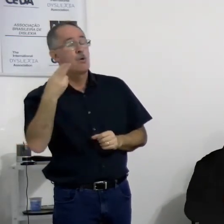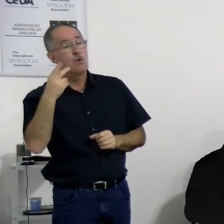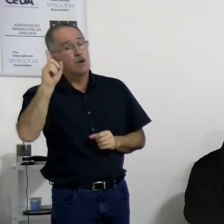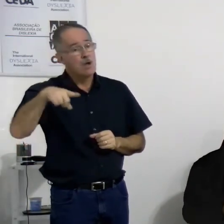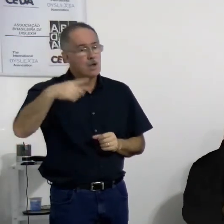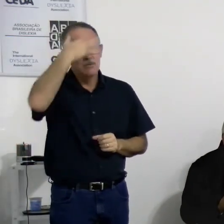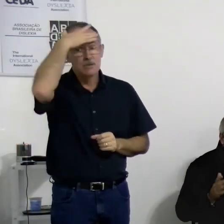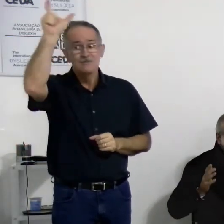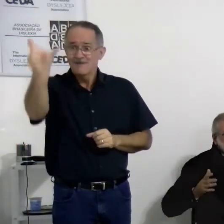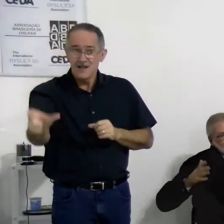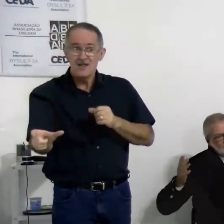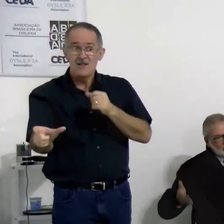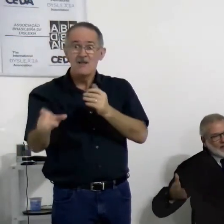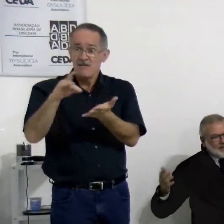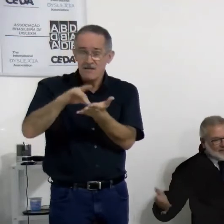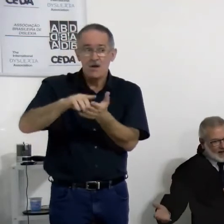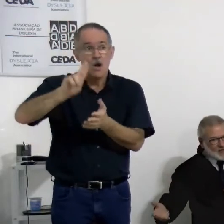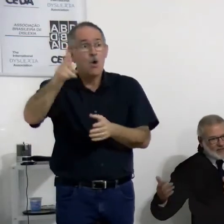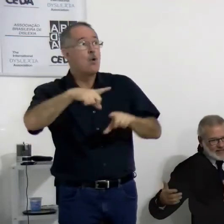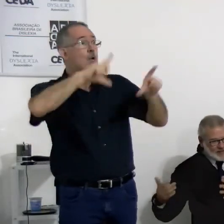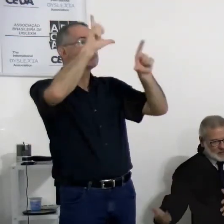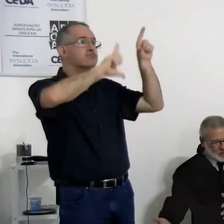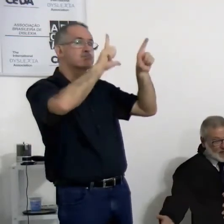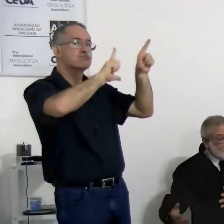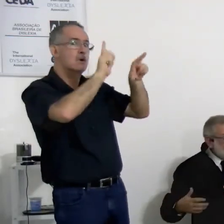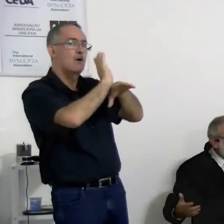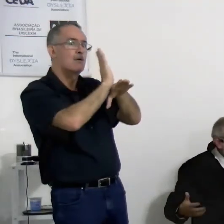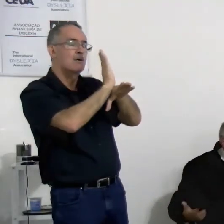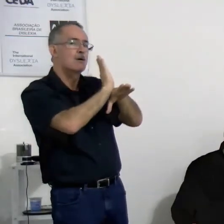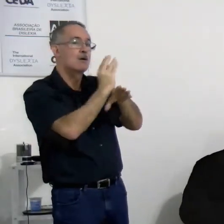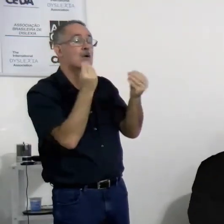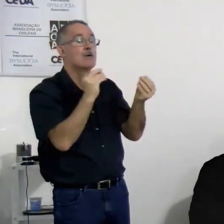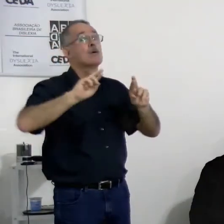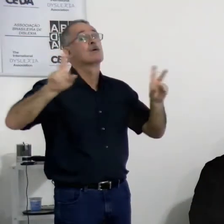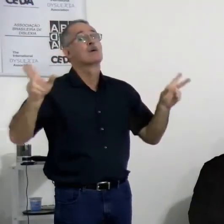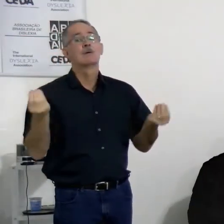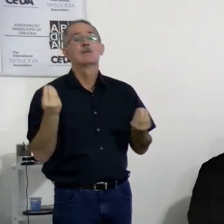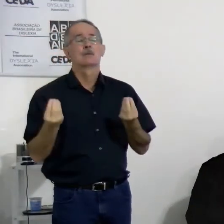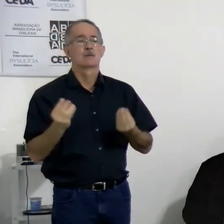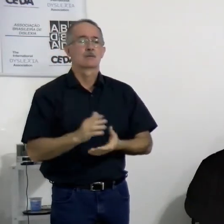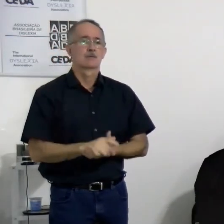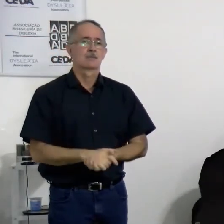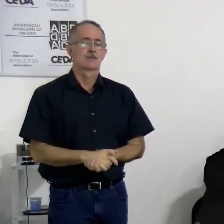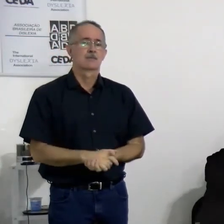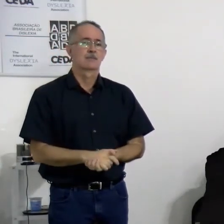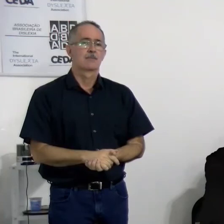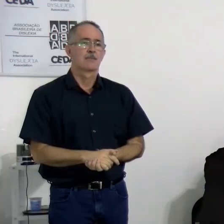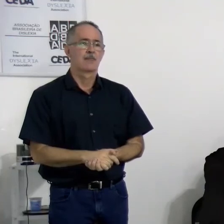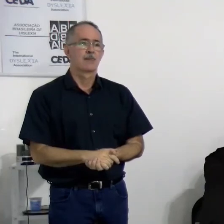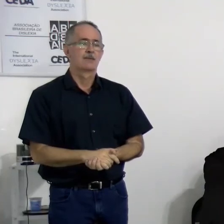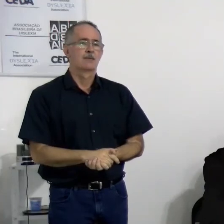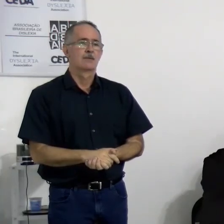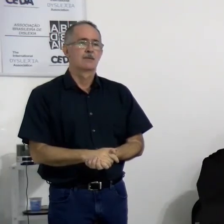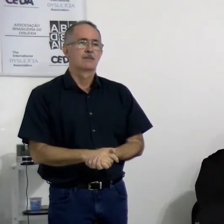da criança, ou é um vídeo gravado dessa pessoa. Qual é a diferença? So, she found,